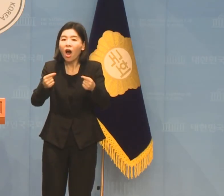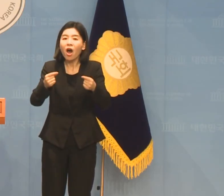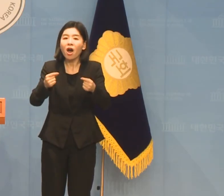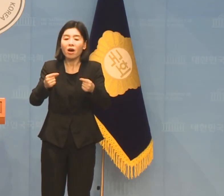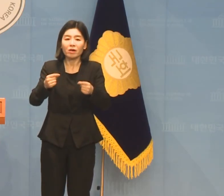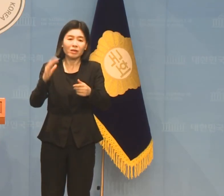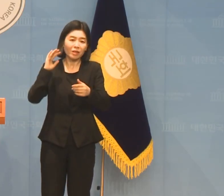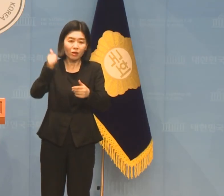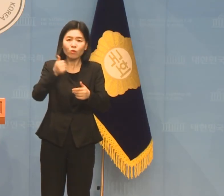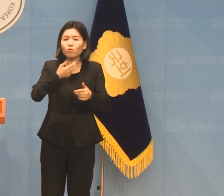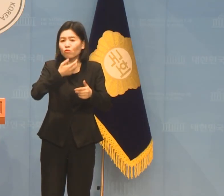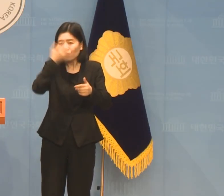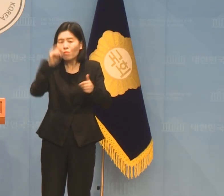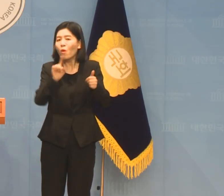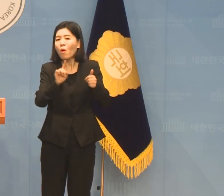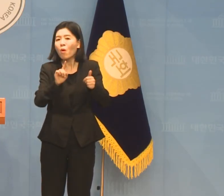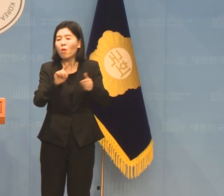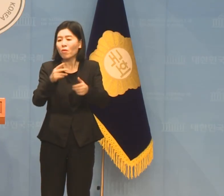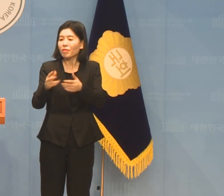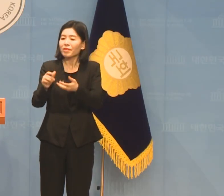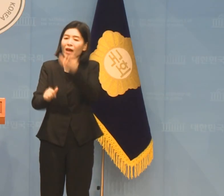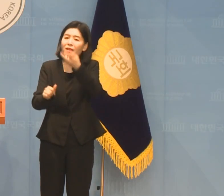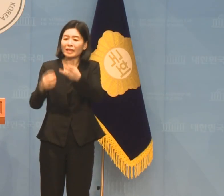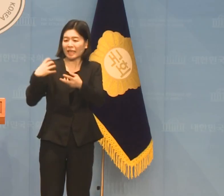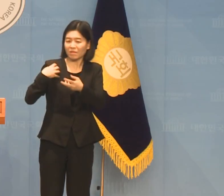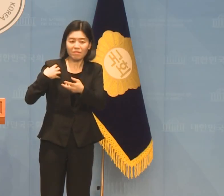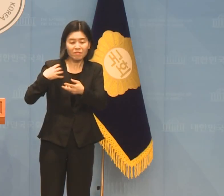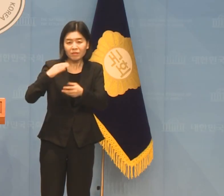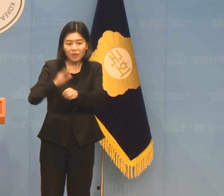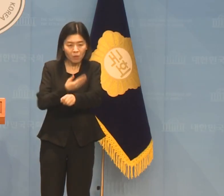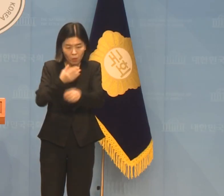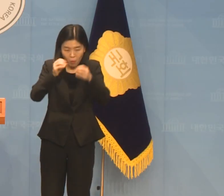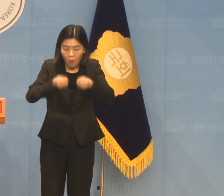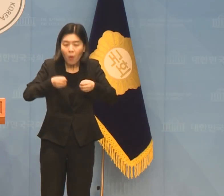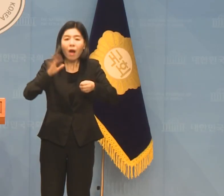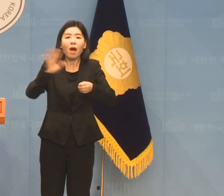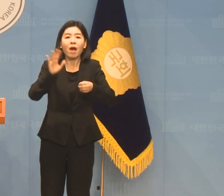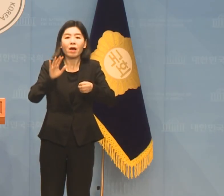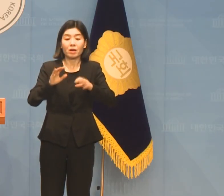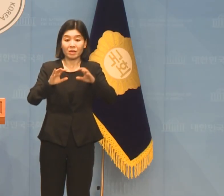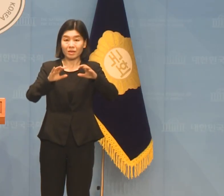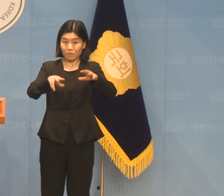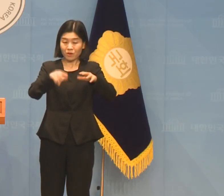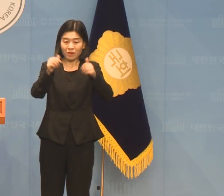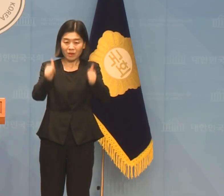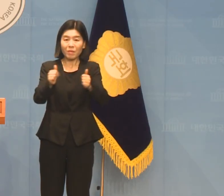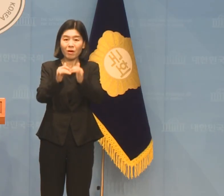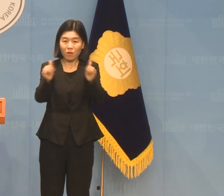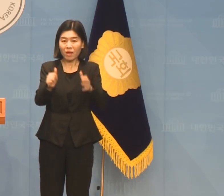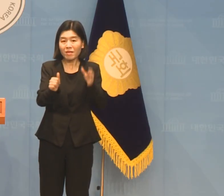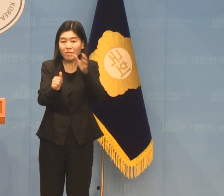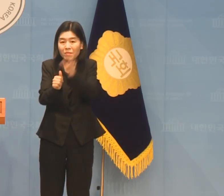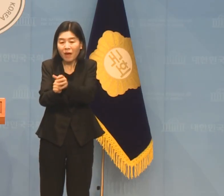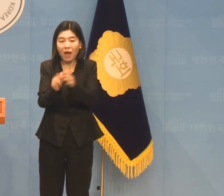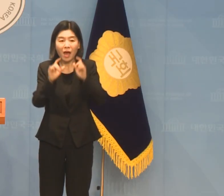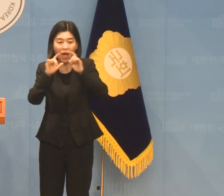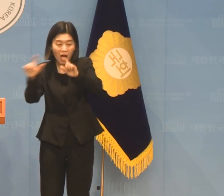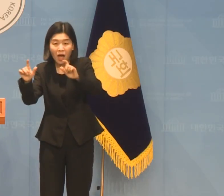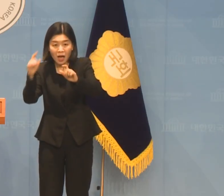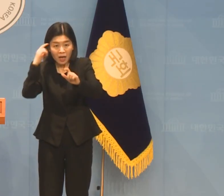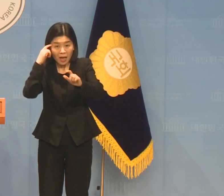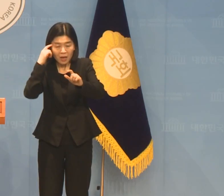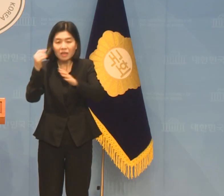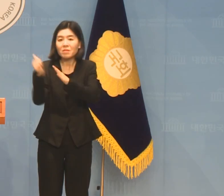있습니다. 한 대행은 헌재 알박기를 시도하다 실패하더니 이번에는 국익이 걸린